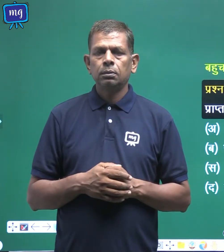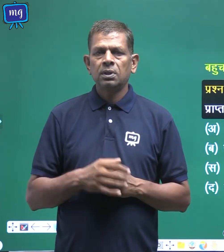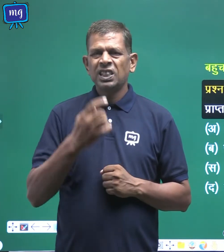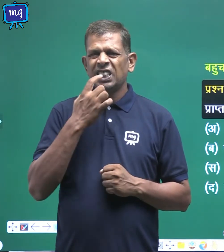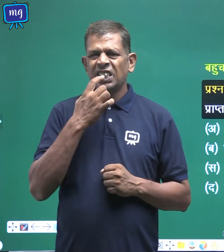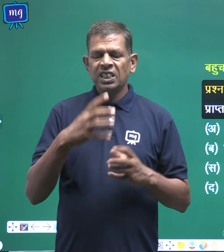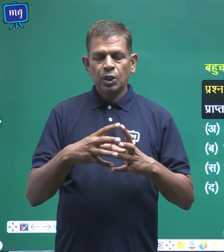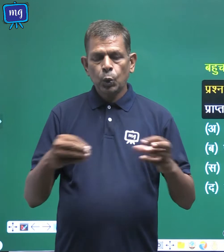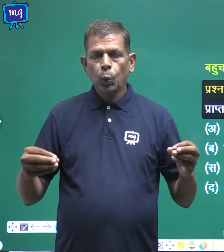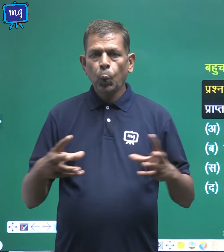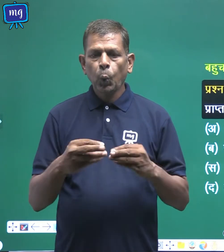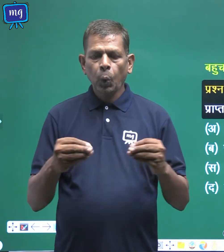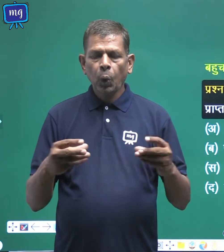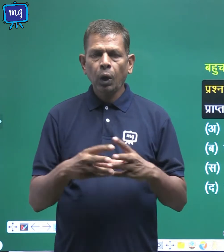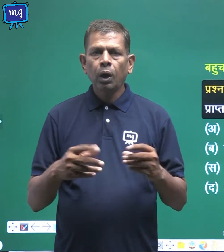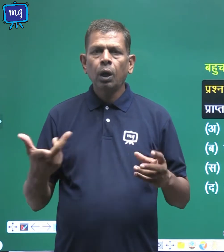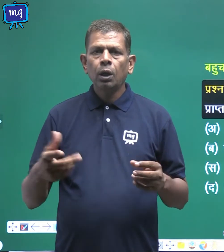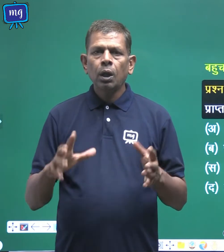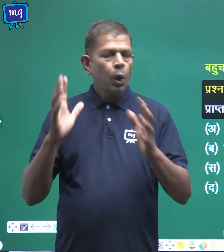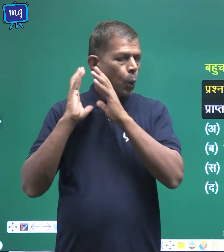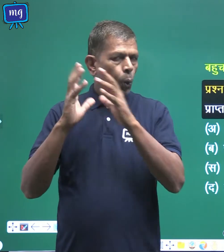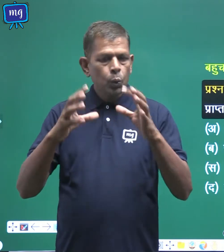तथा जूट या पटसन